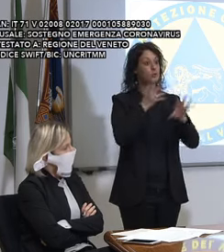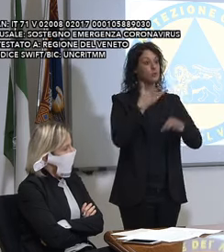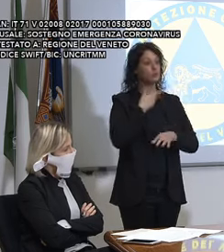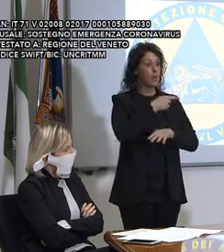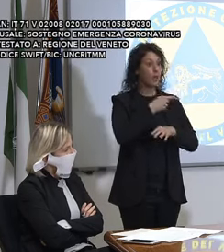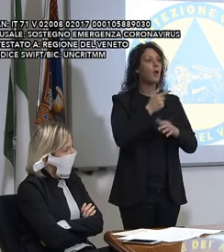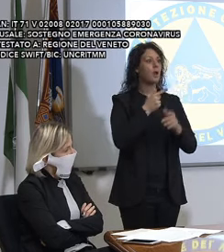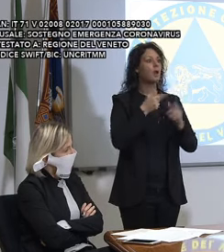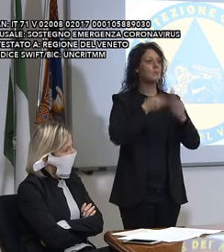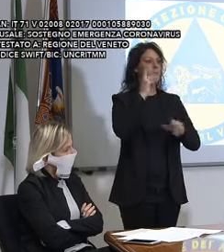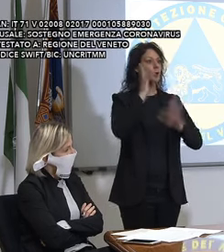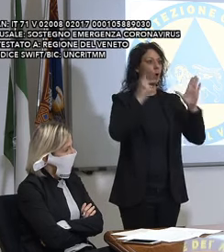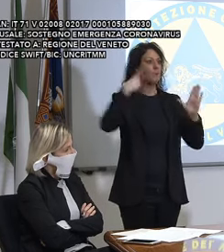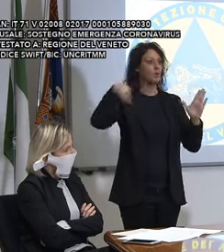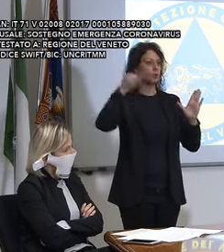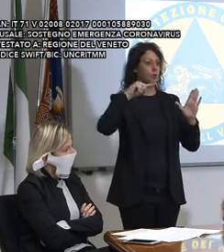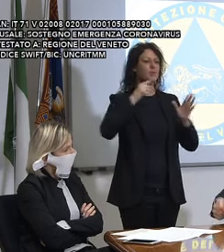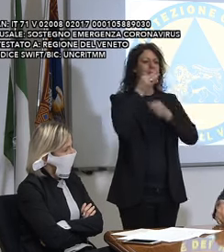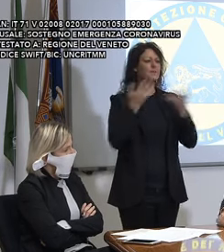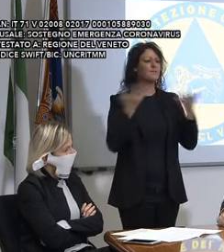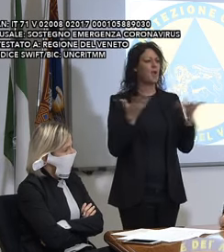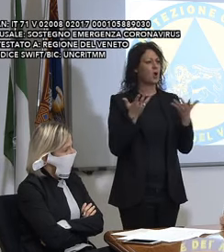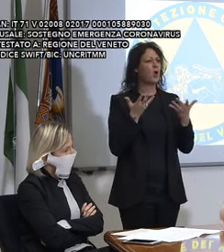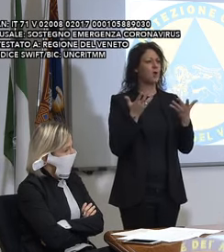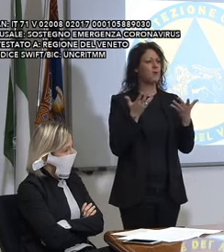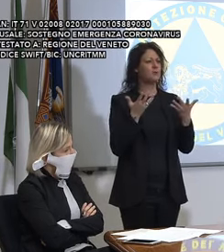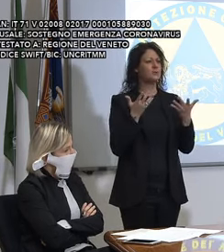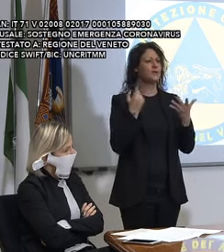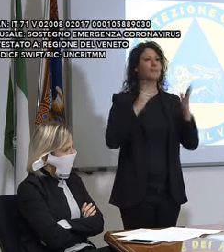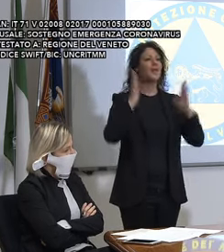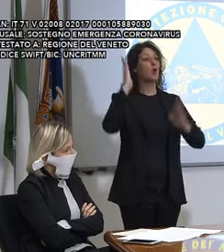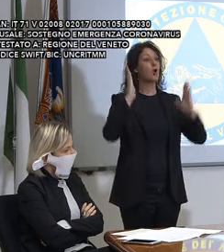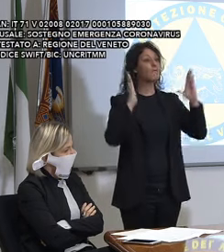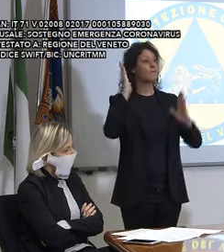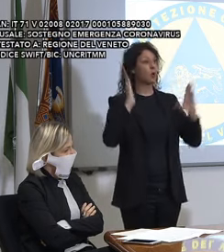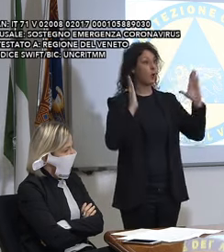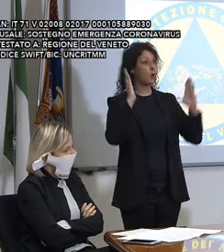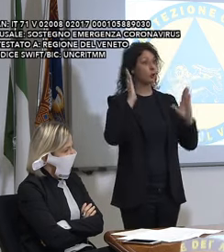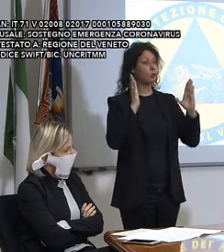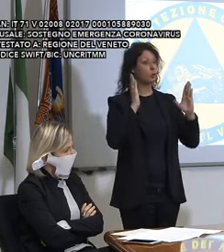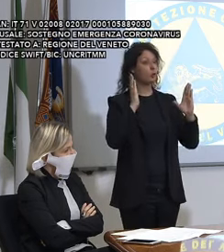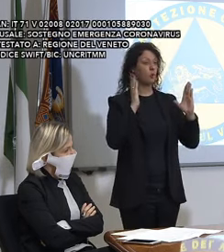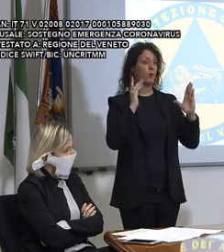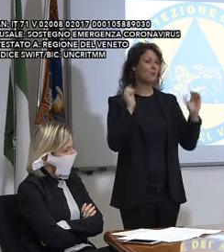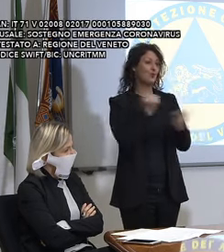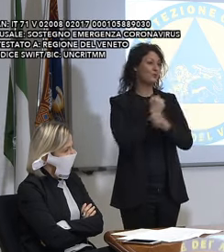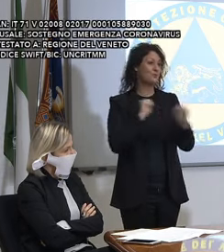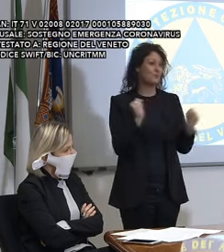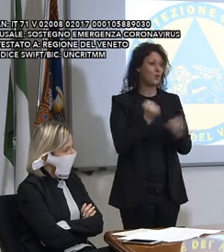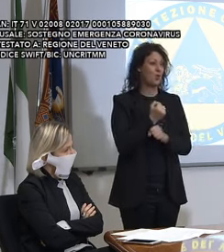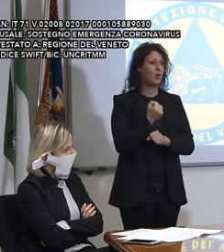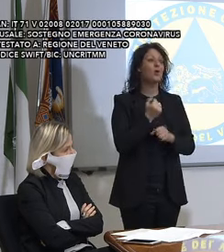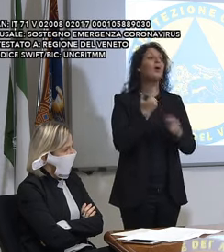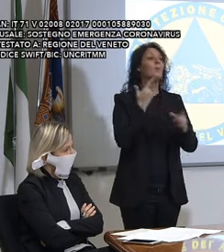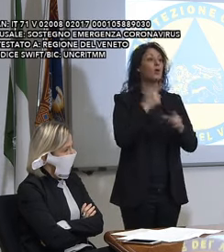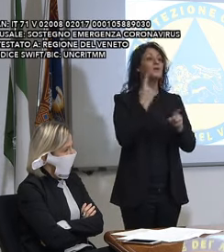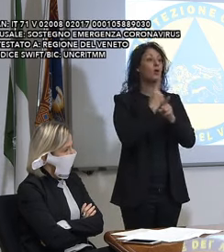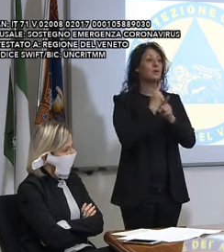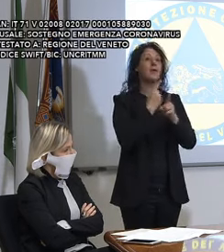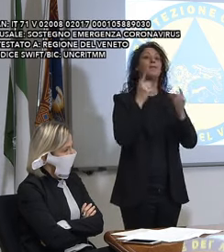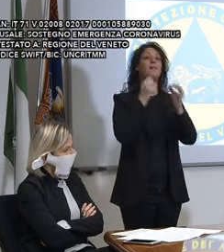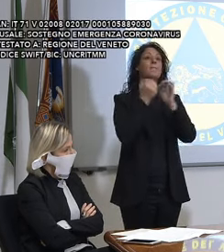difficile paragonare realtà tra di loro se non hanno fatto su abitante la stessa percentuale di